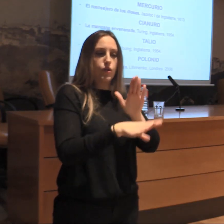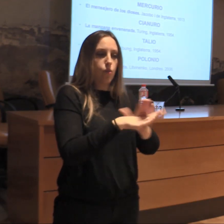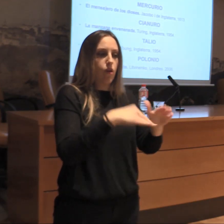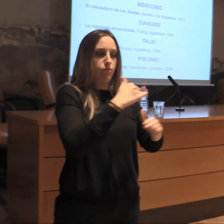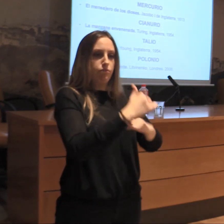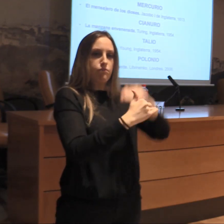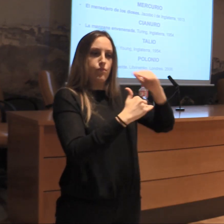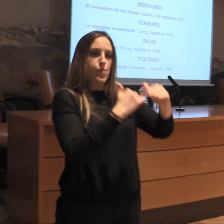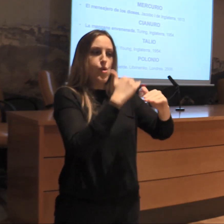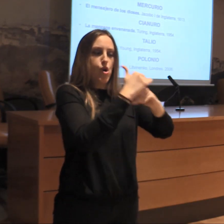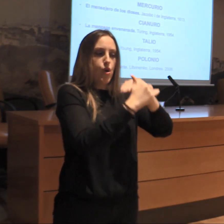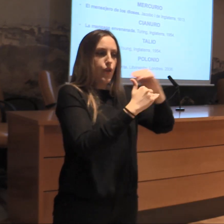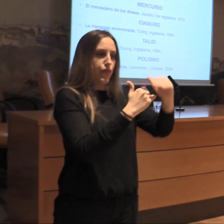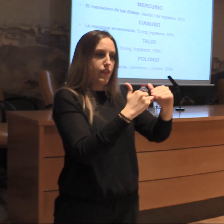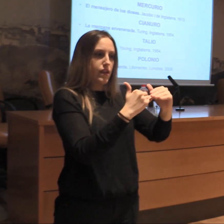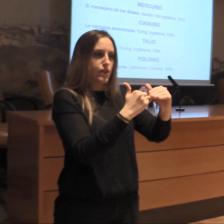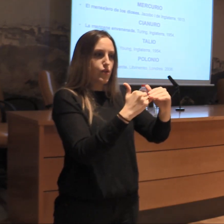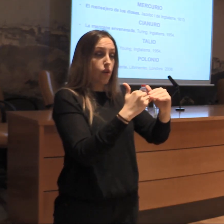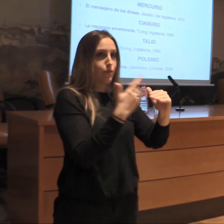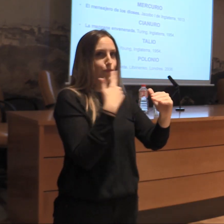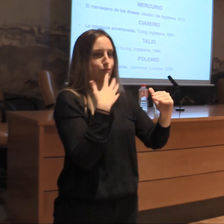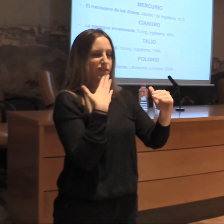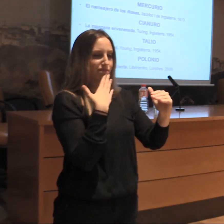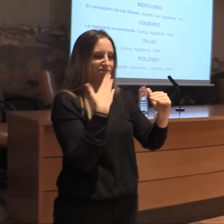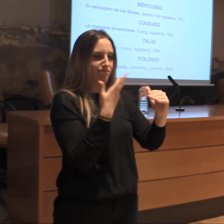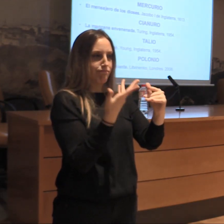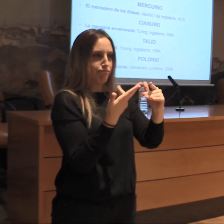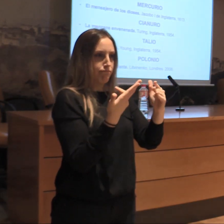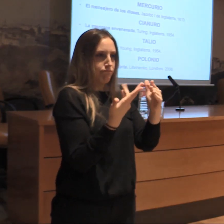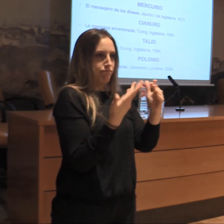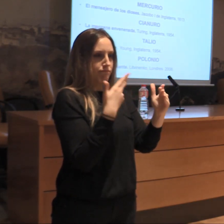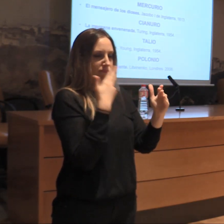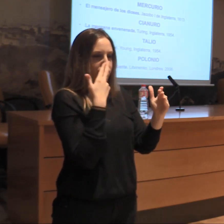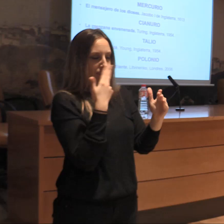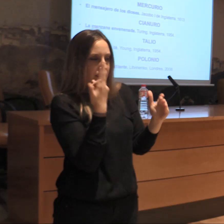proceso extraordinariamente truculento en lo que parecía que era el